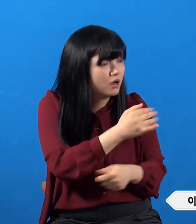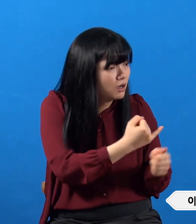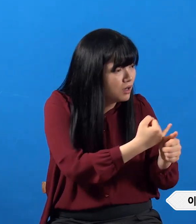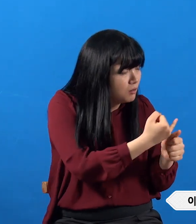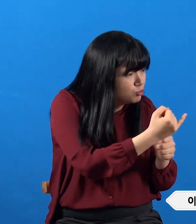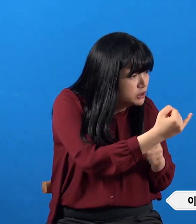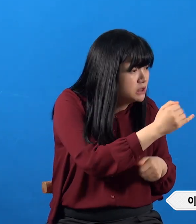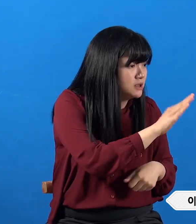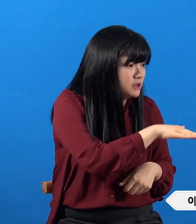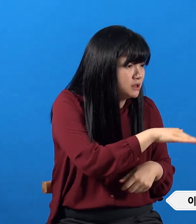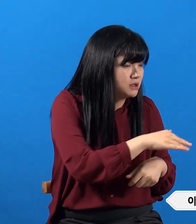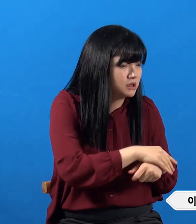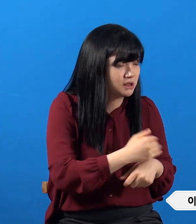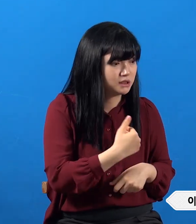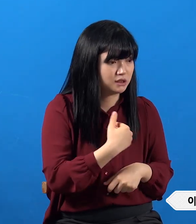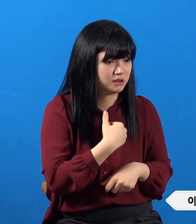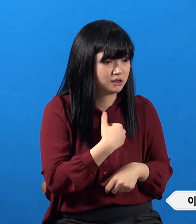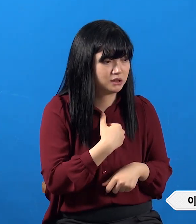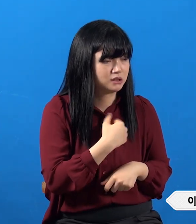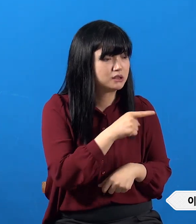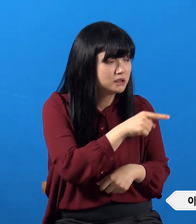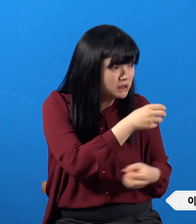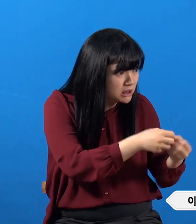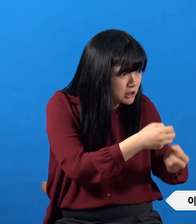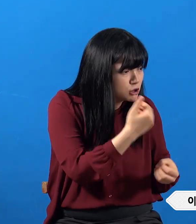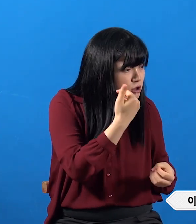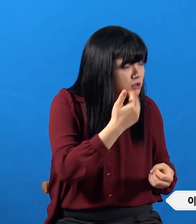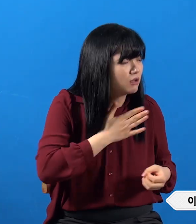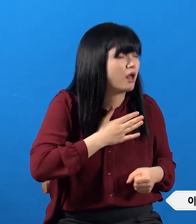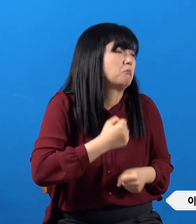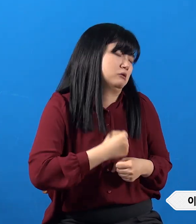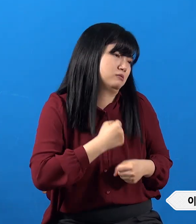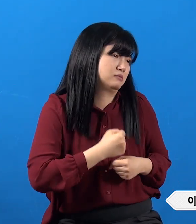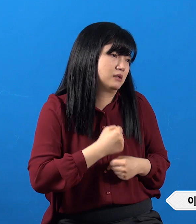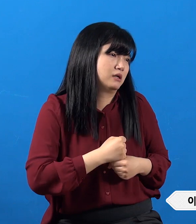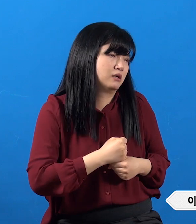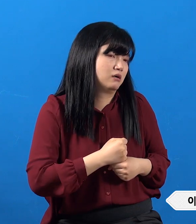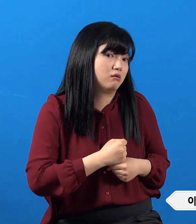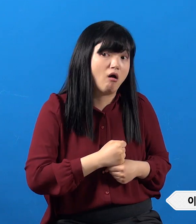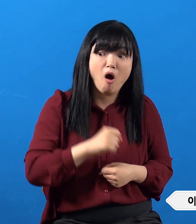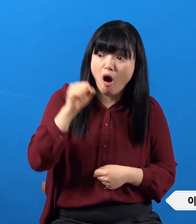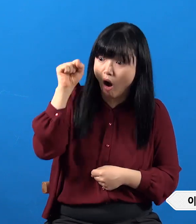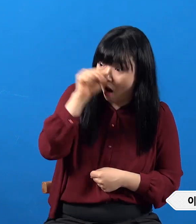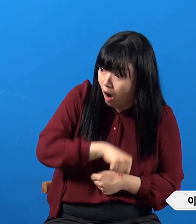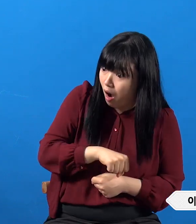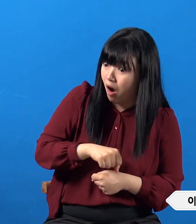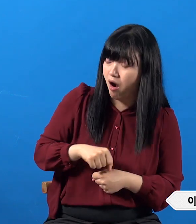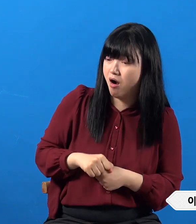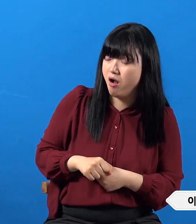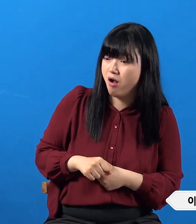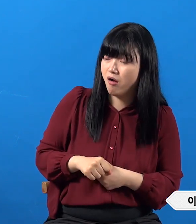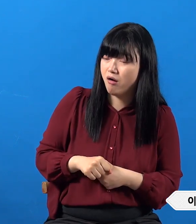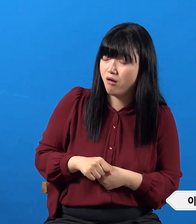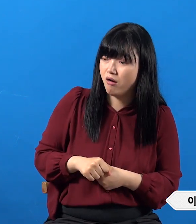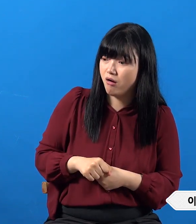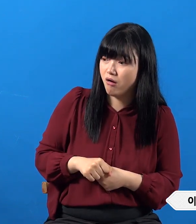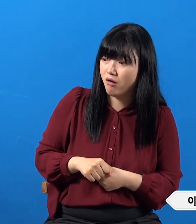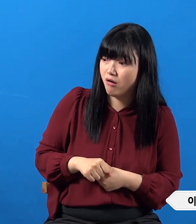부인, 사실은 그 시는 제가 쓴 시입니다. 아, 그러세요?